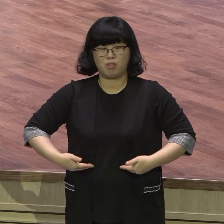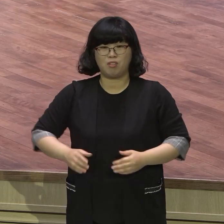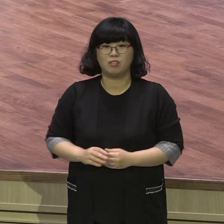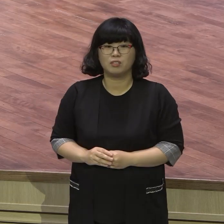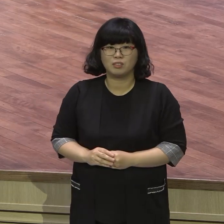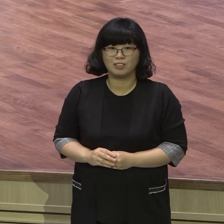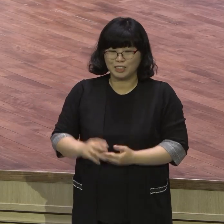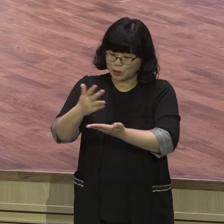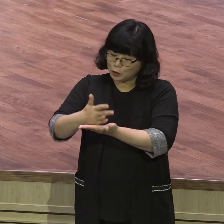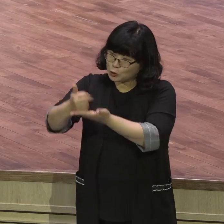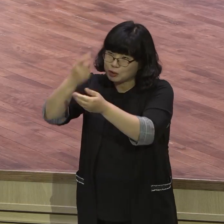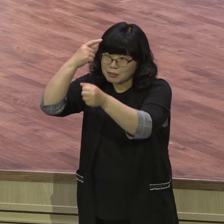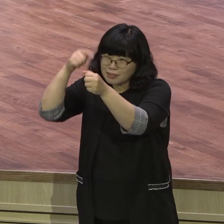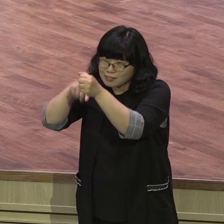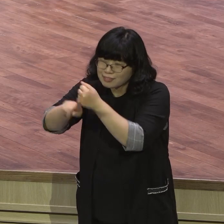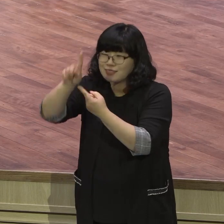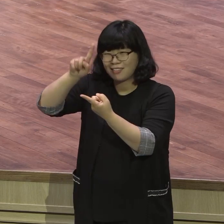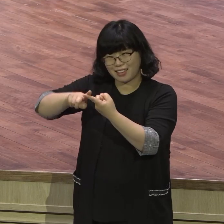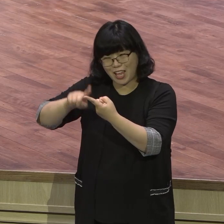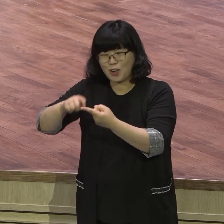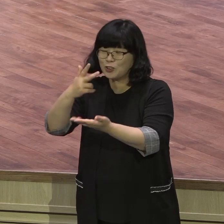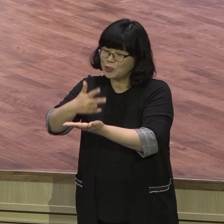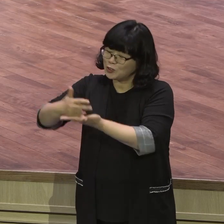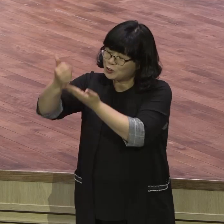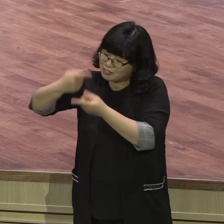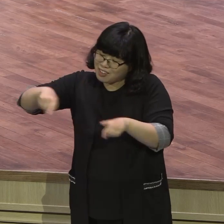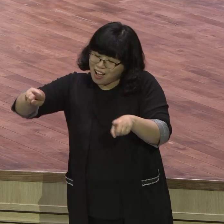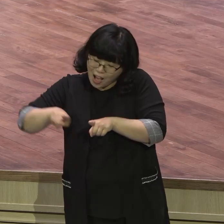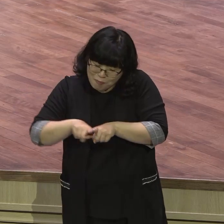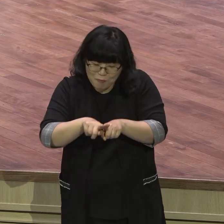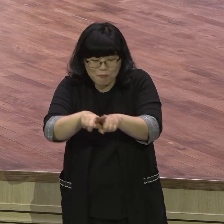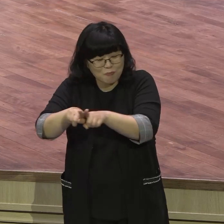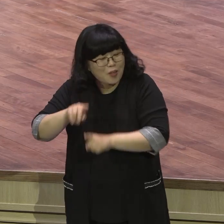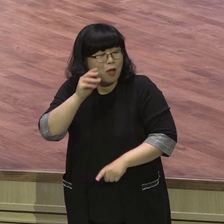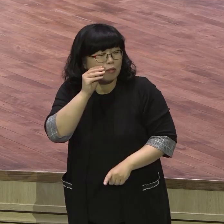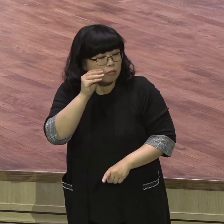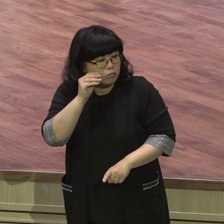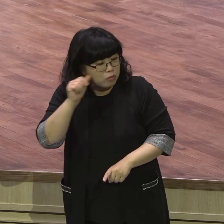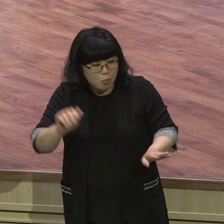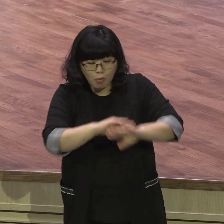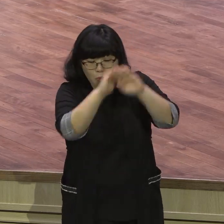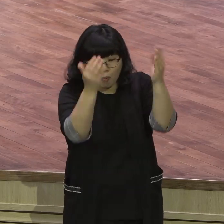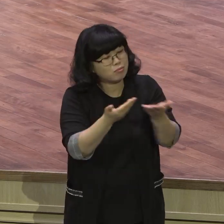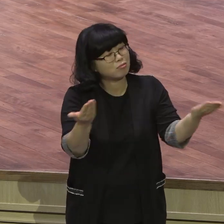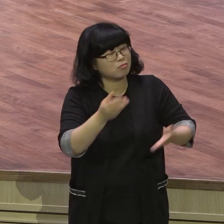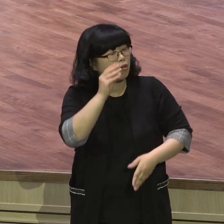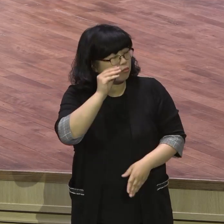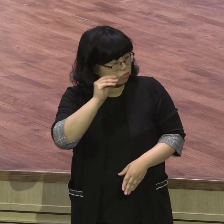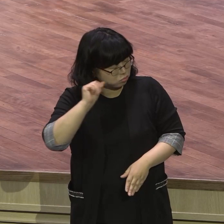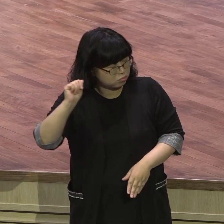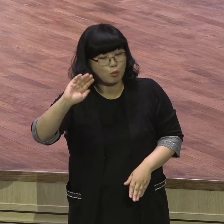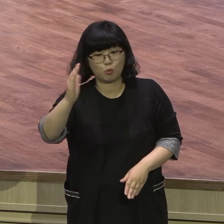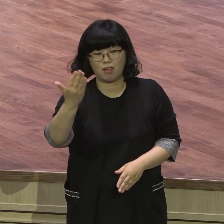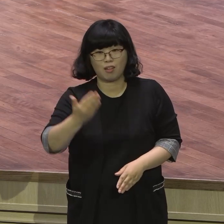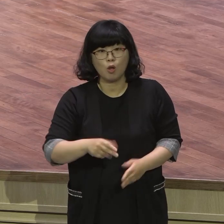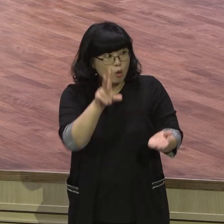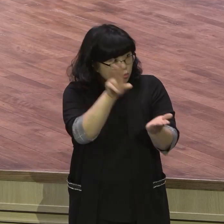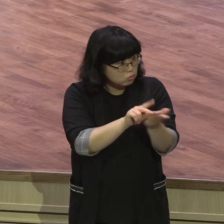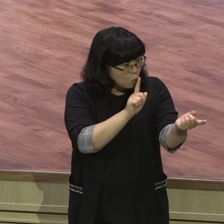주님 뜻대로 주님과 함께 사는 분들은 형통 형통 형통할 거예요 문제와도 괜찮아요 문제는